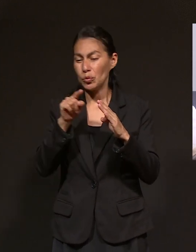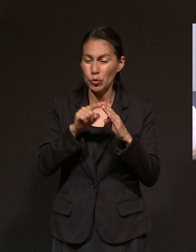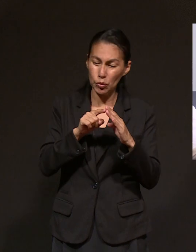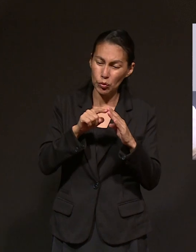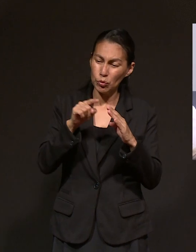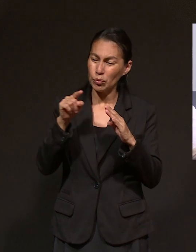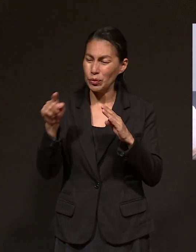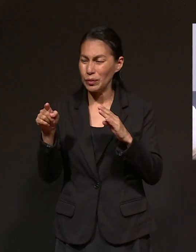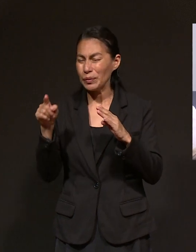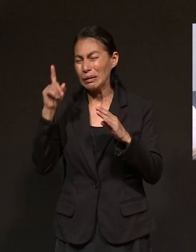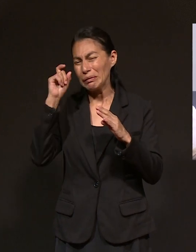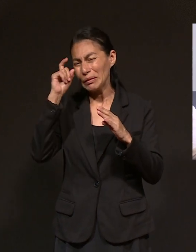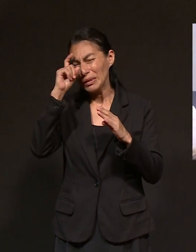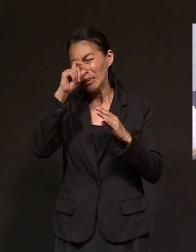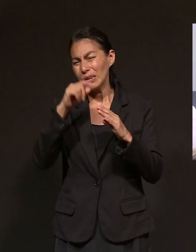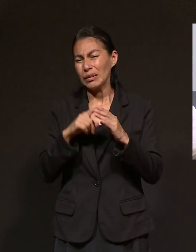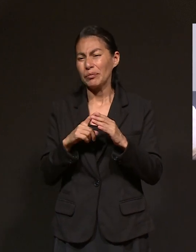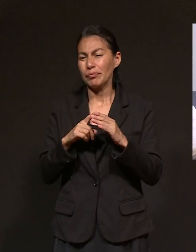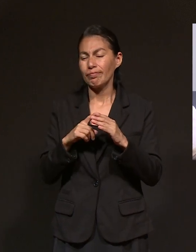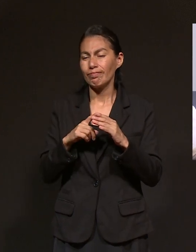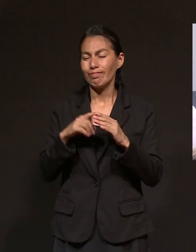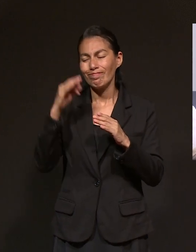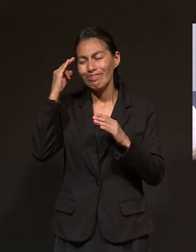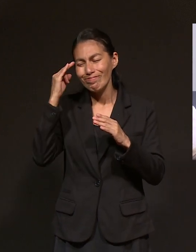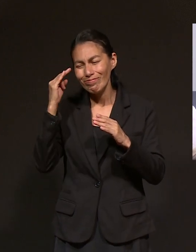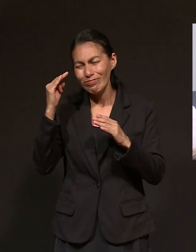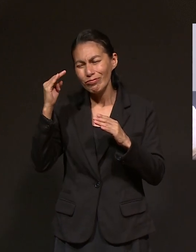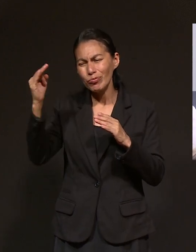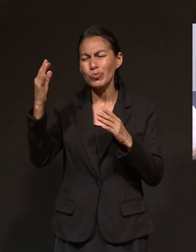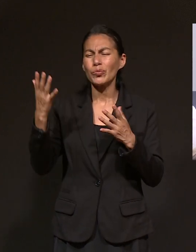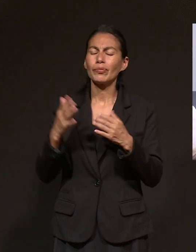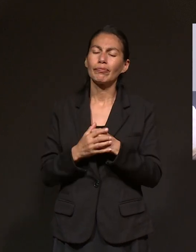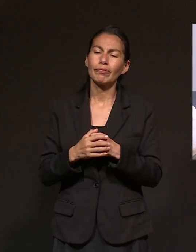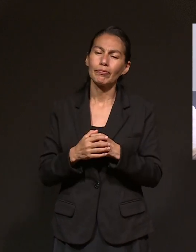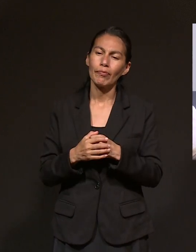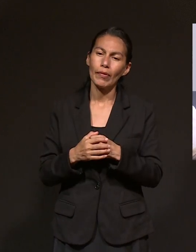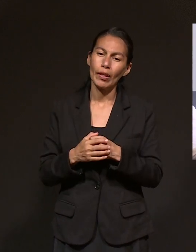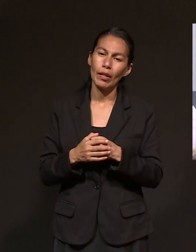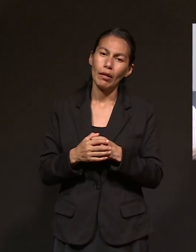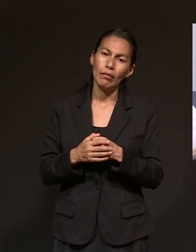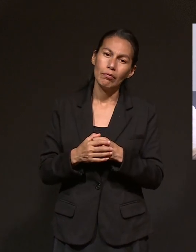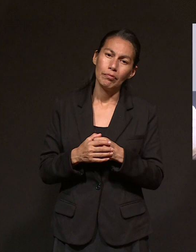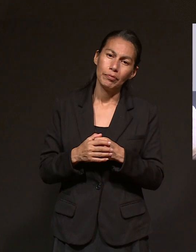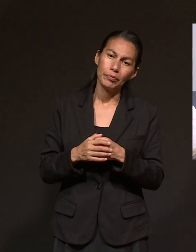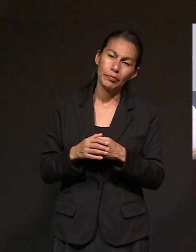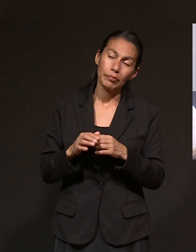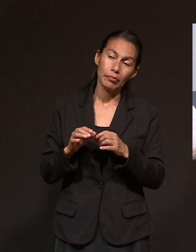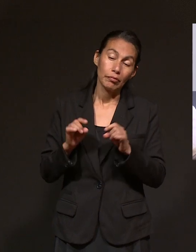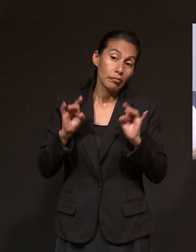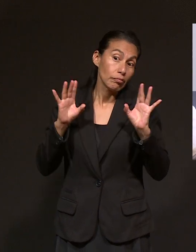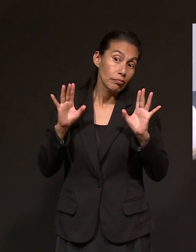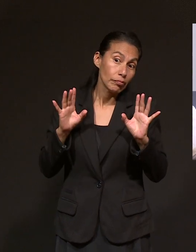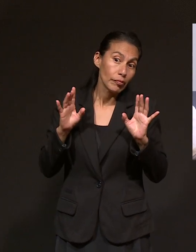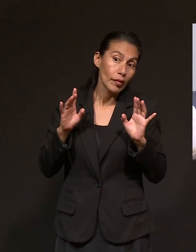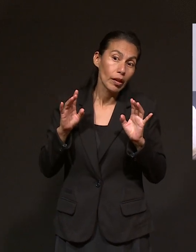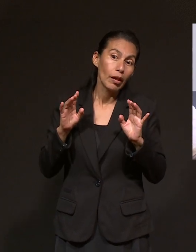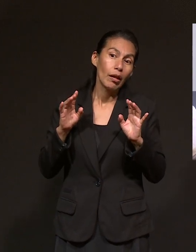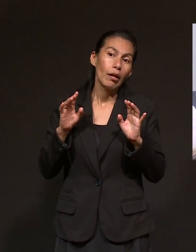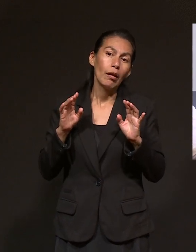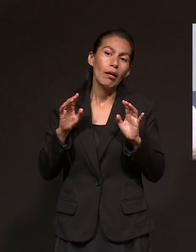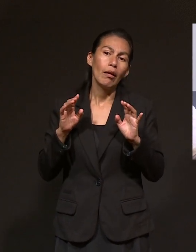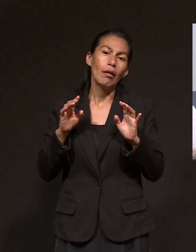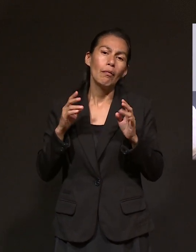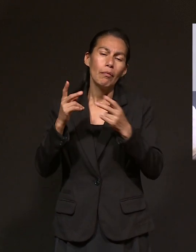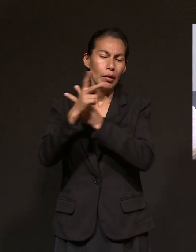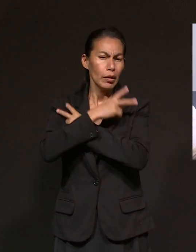colegio, porque el colegio quedaba en una orilla de Pachuca. Entonces, en unas vacaciones, yo fui